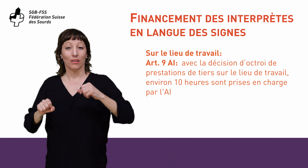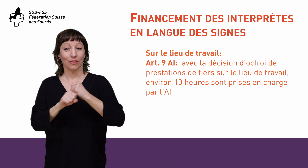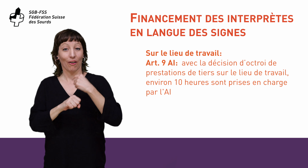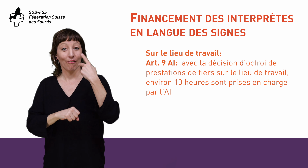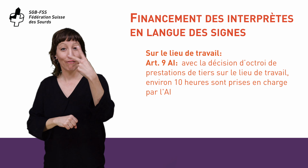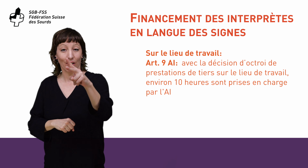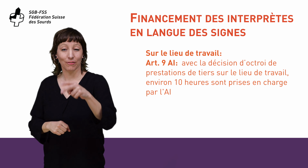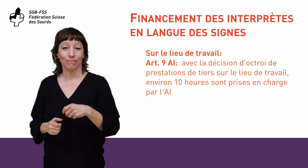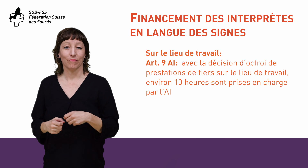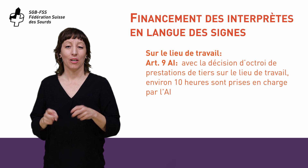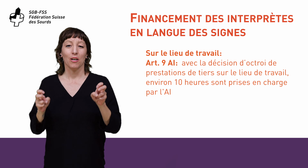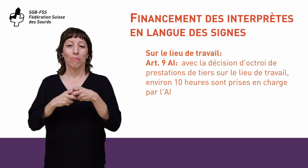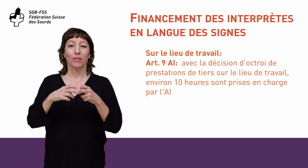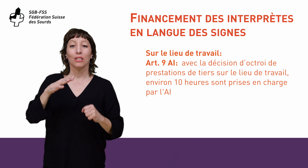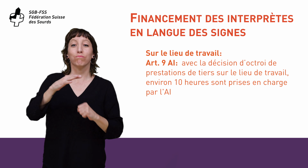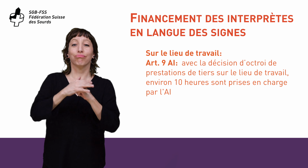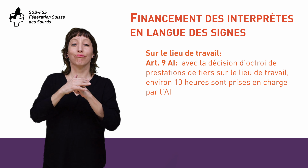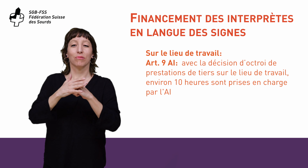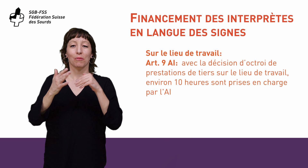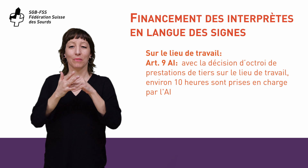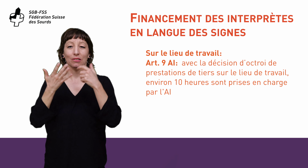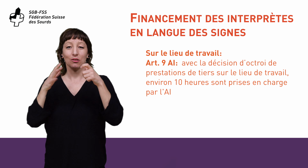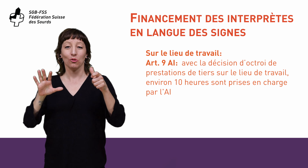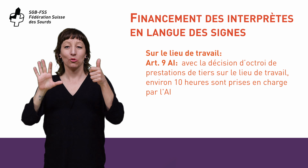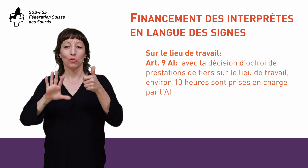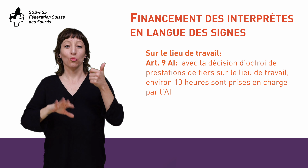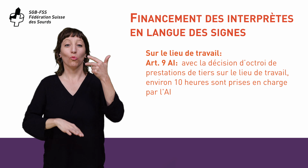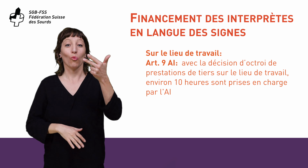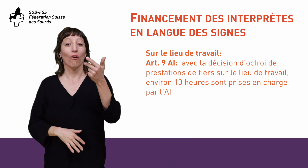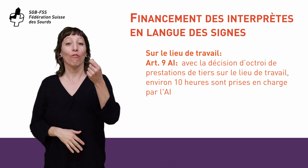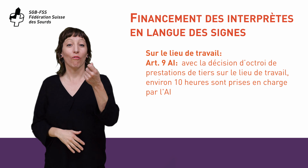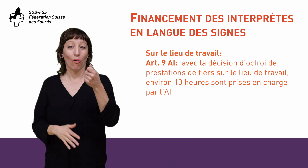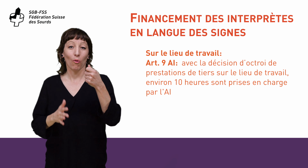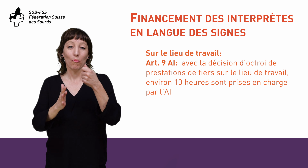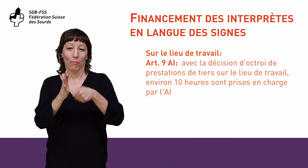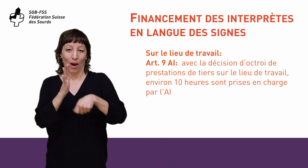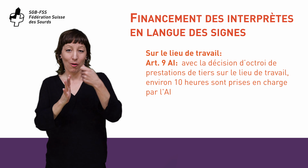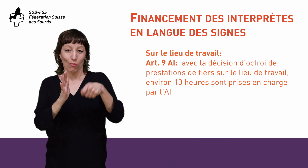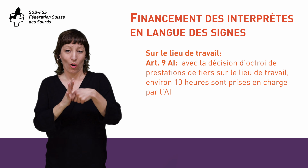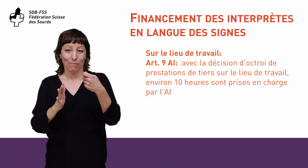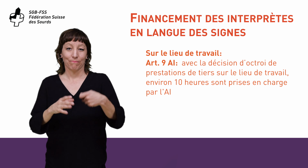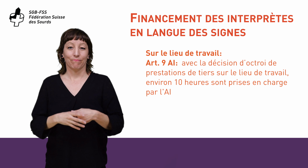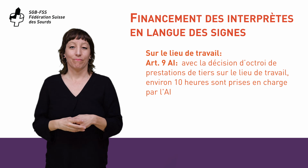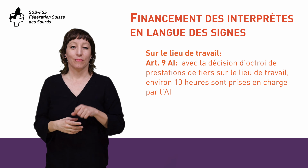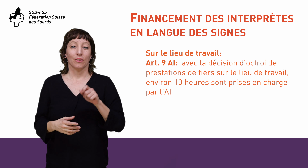des interprètes en langue des signes sur ton lieu de travail. Ceci jusqu'à un montant maximum de